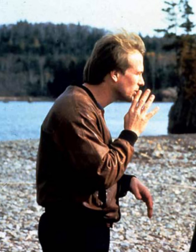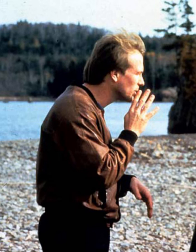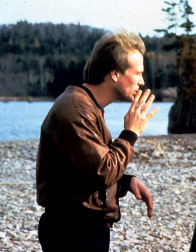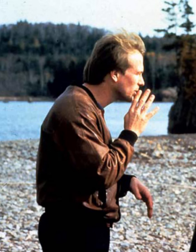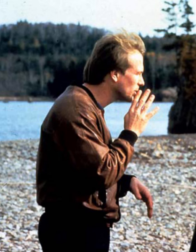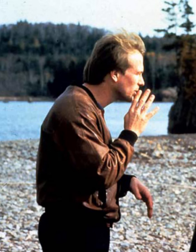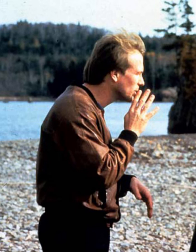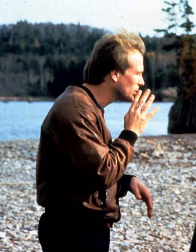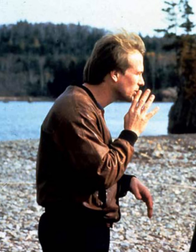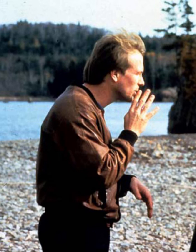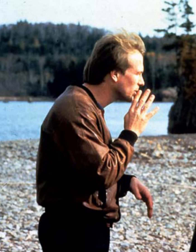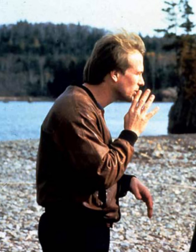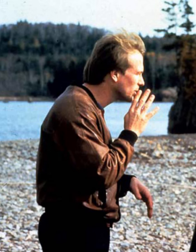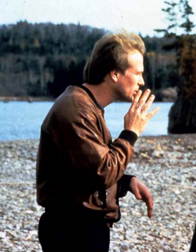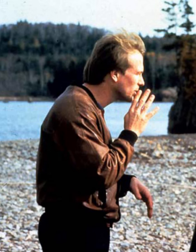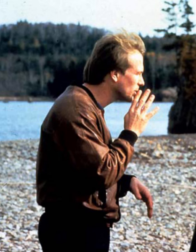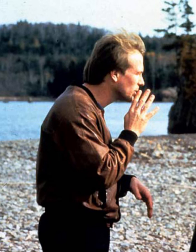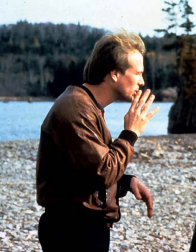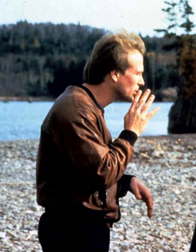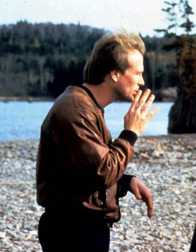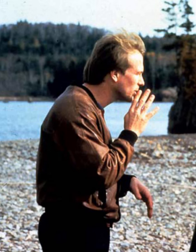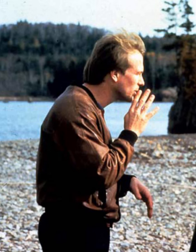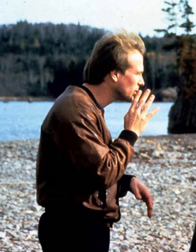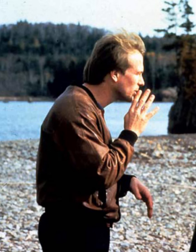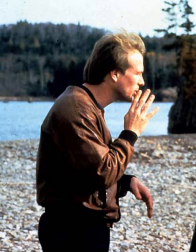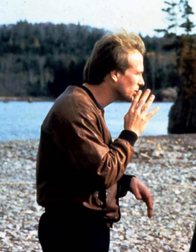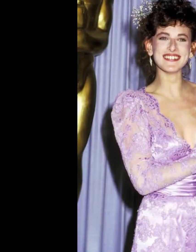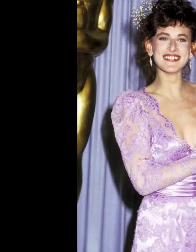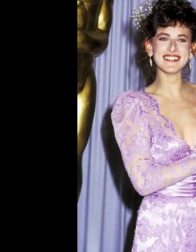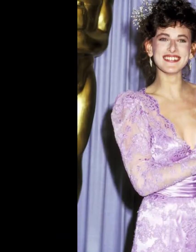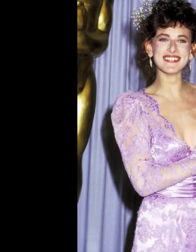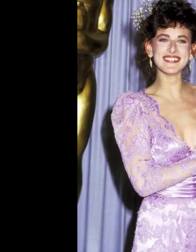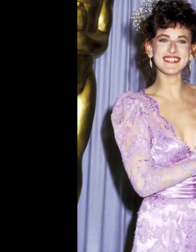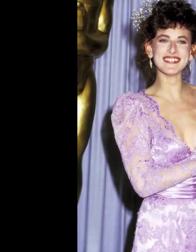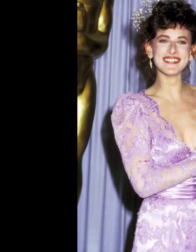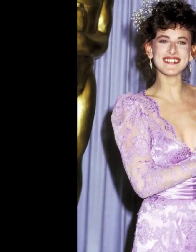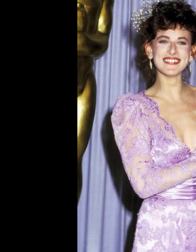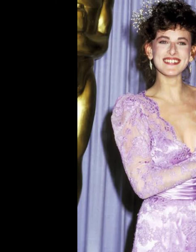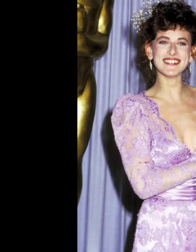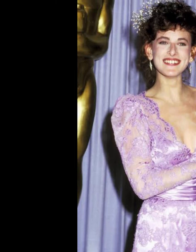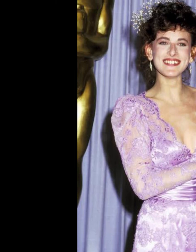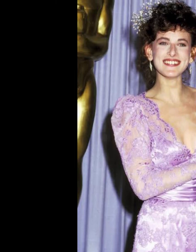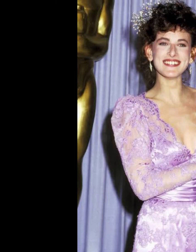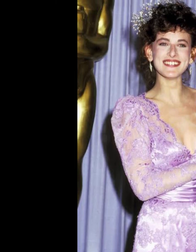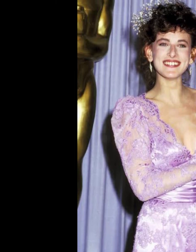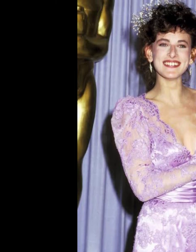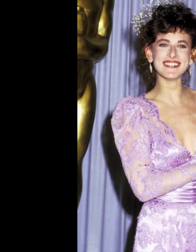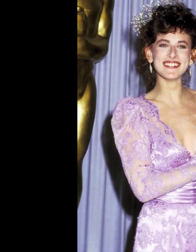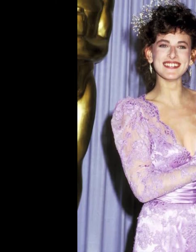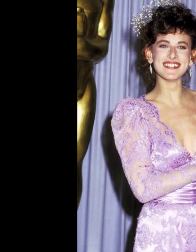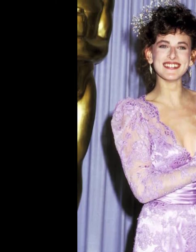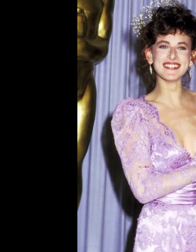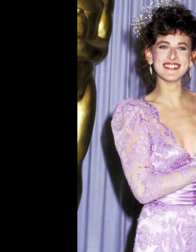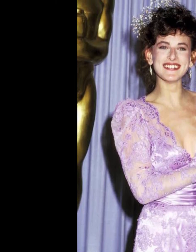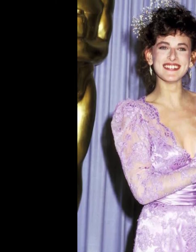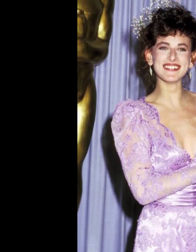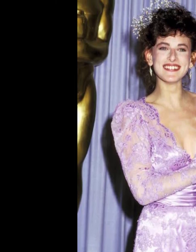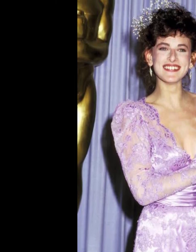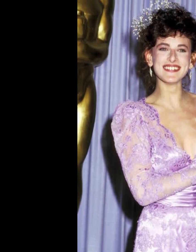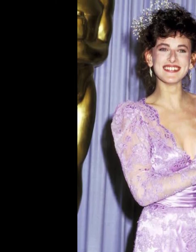y fue nominada a 5 premios Oscar, de los cuales solo Marlene ganó el premio a Mejor Actriz,